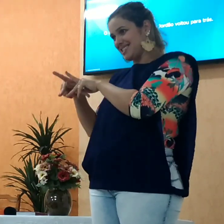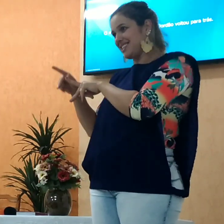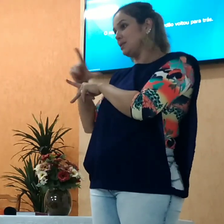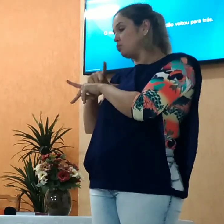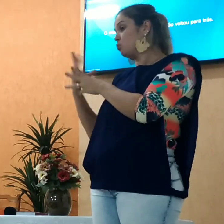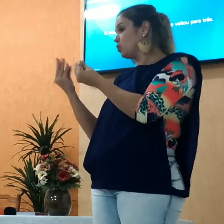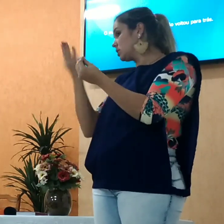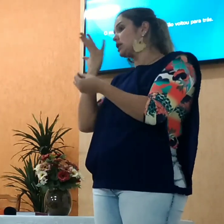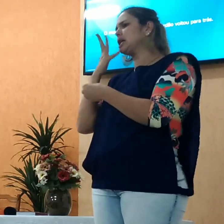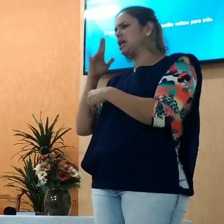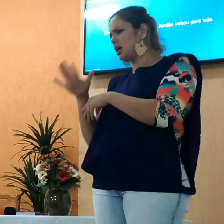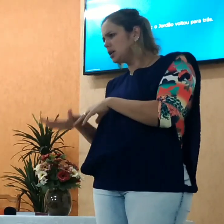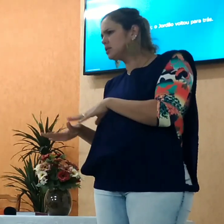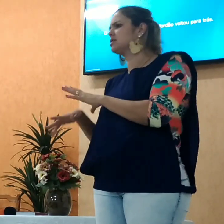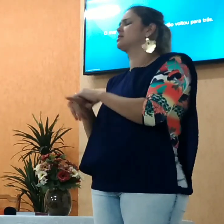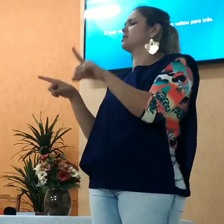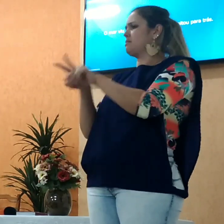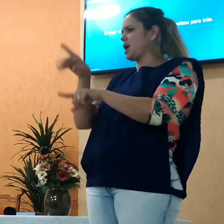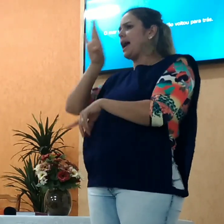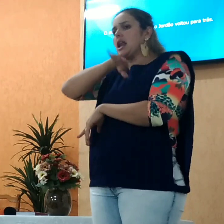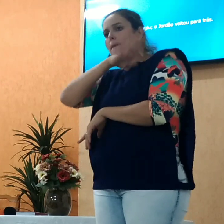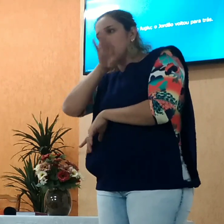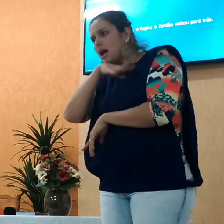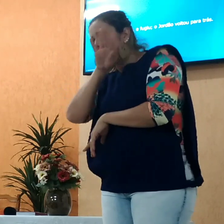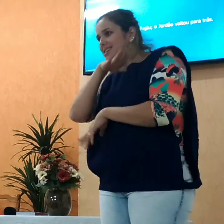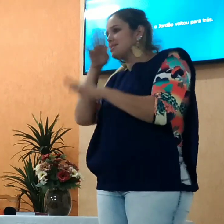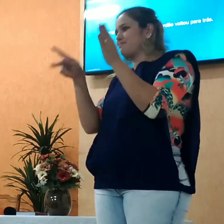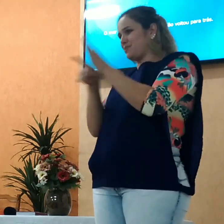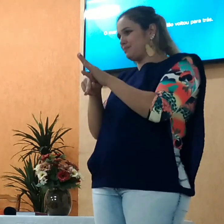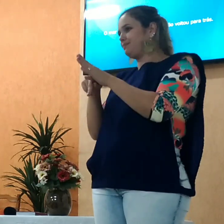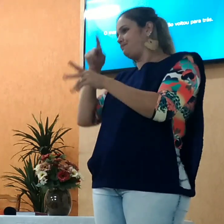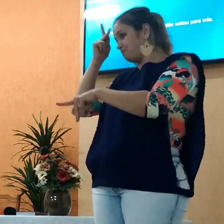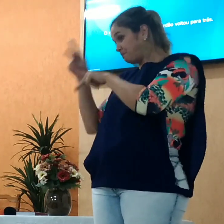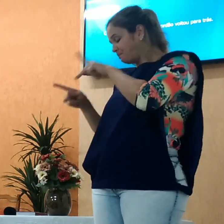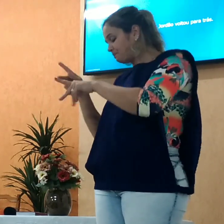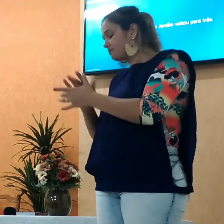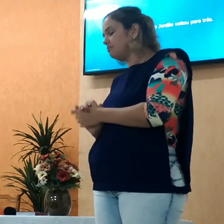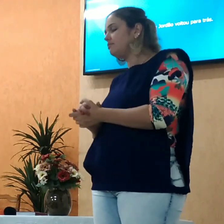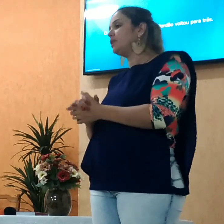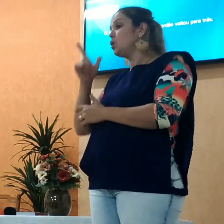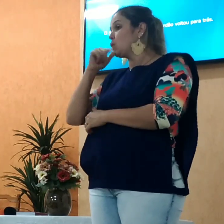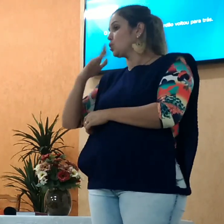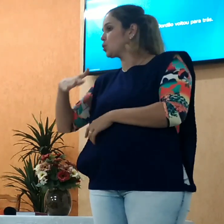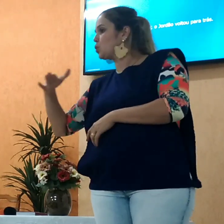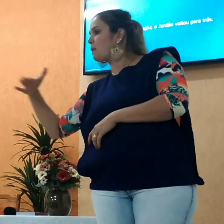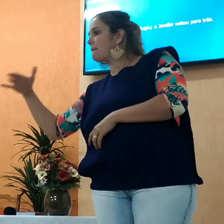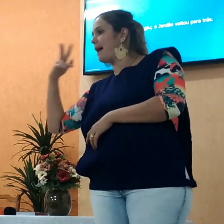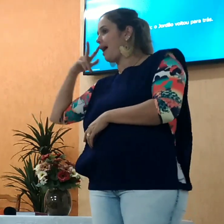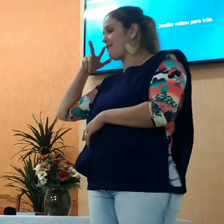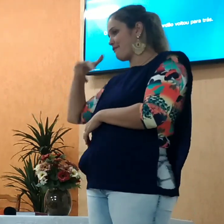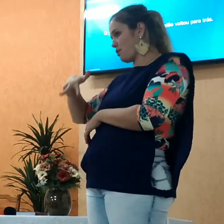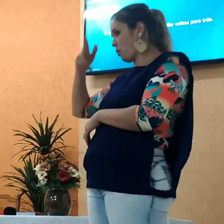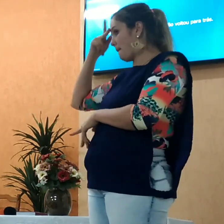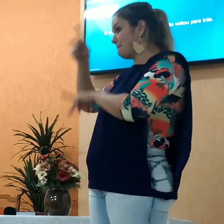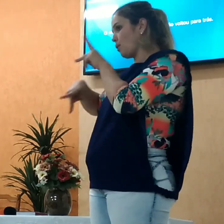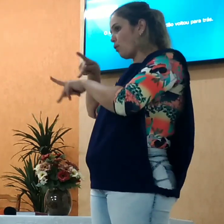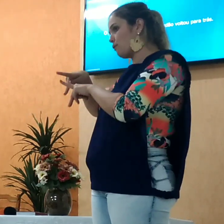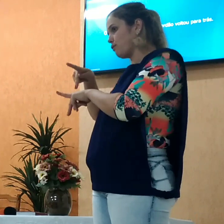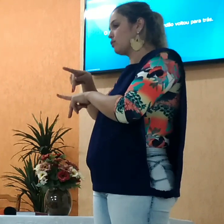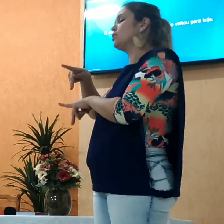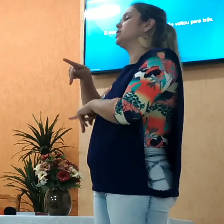tinha crianças, e os animais que pertenciam a Israel, quando o mar viu o povo de Deus, o mar fugiu